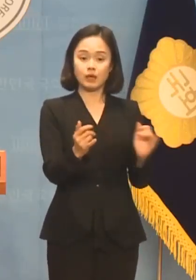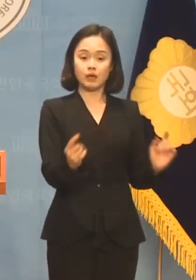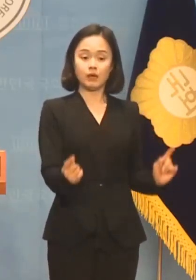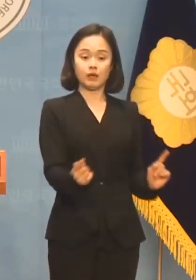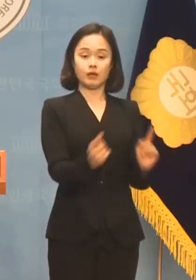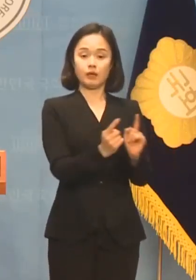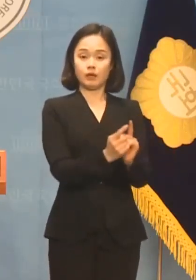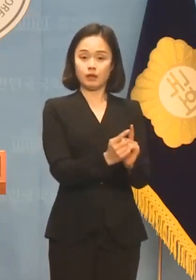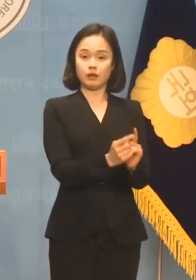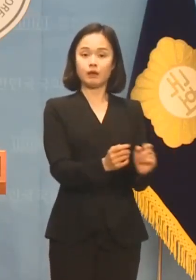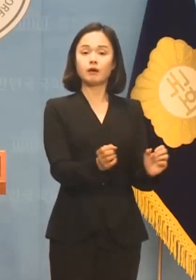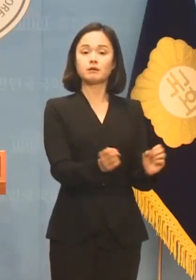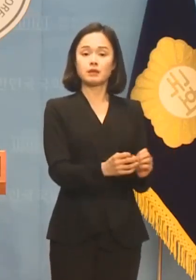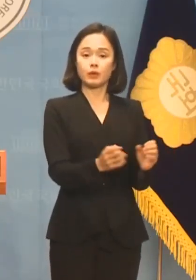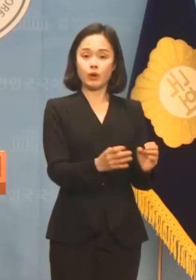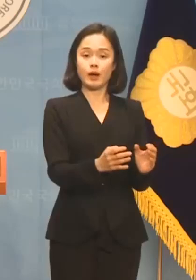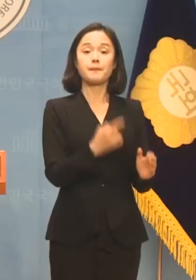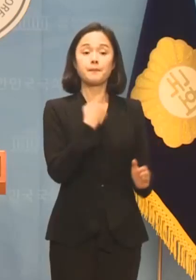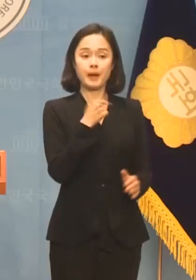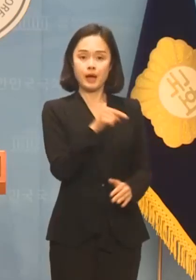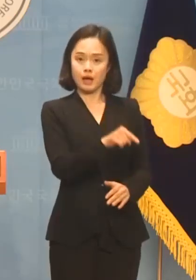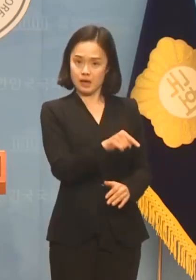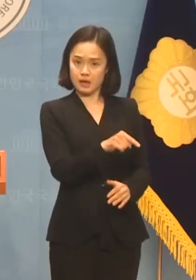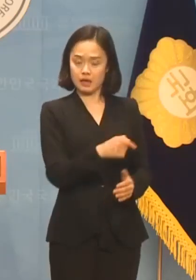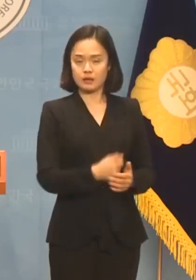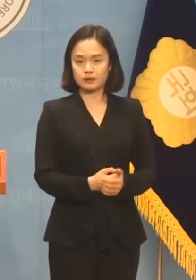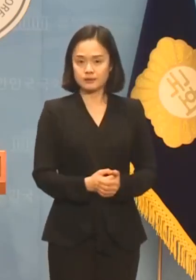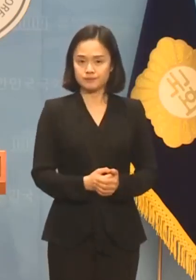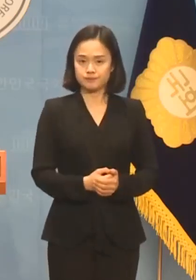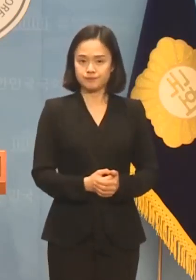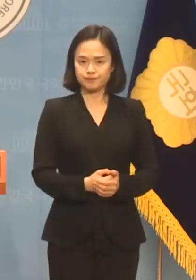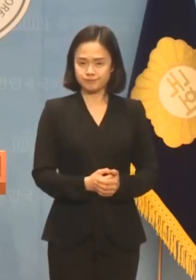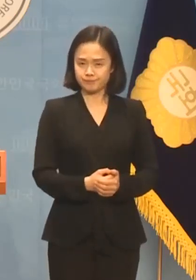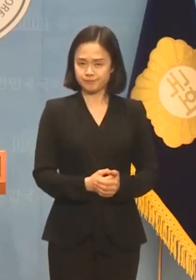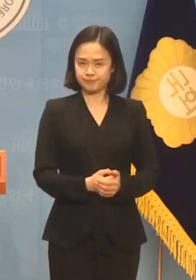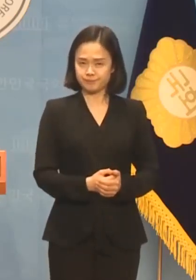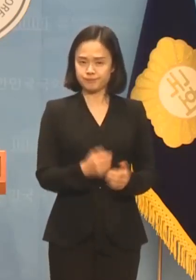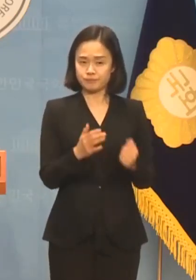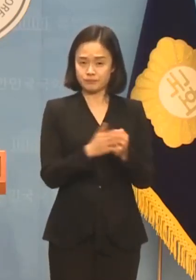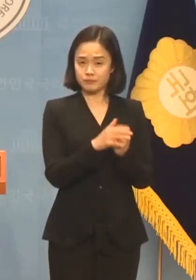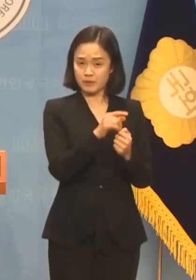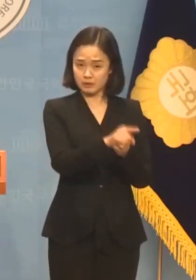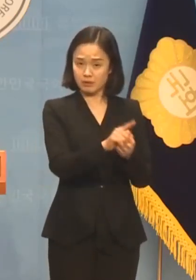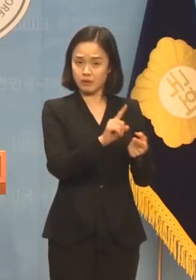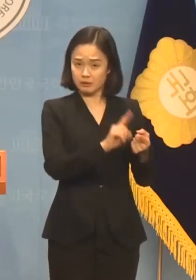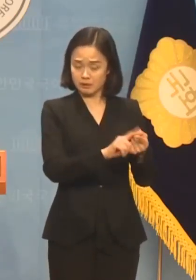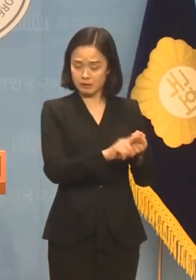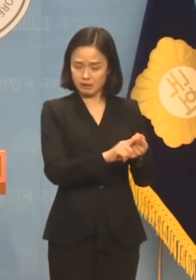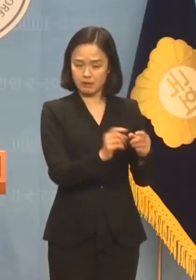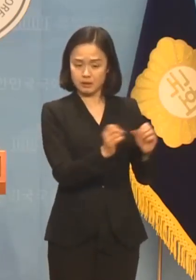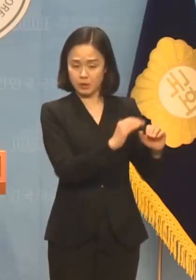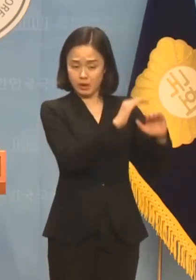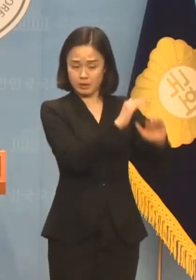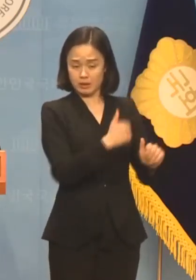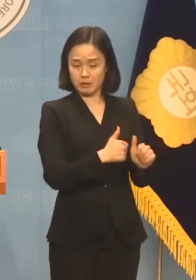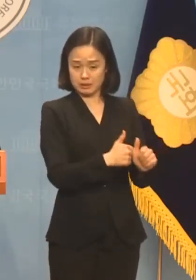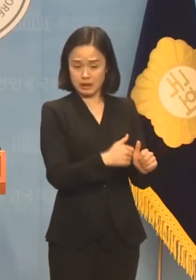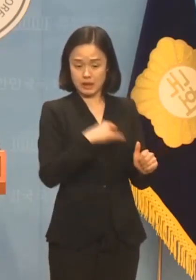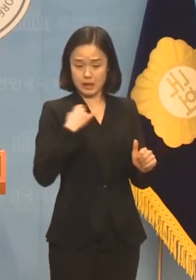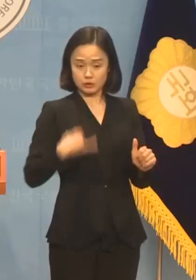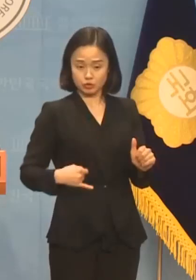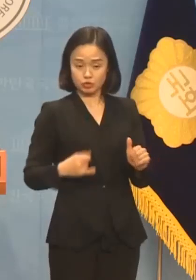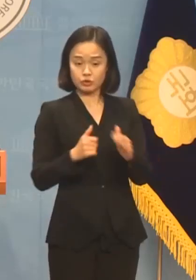대하여 주한 중국 대사관이 술렁이고 있다는 전언도 전해지고 있습니다.